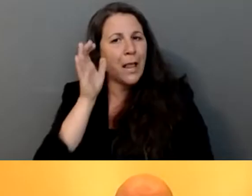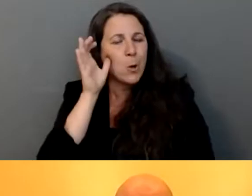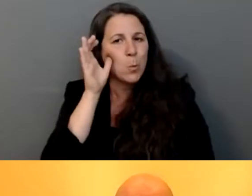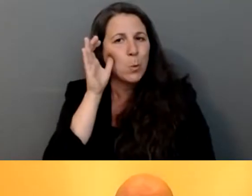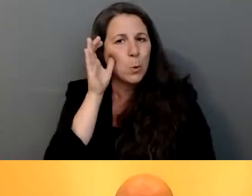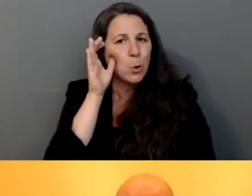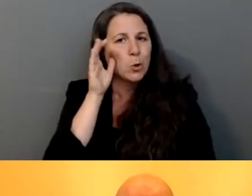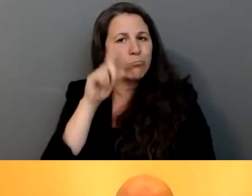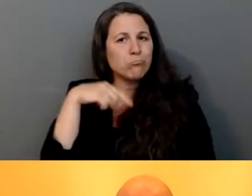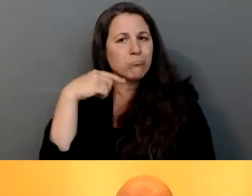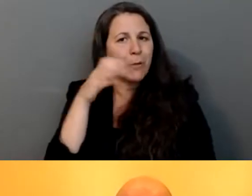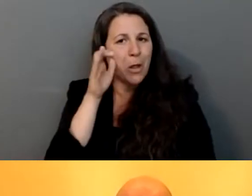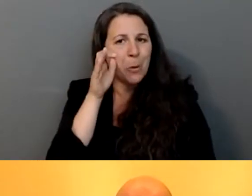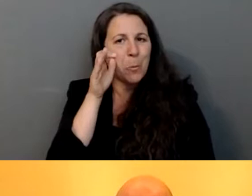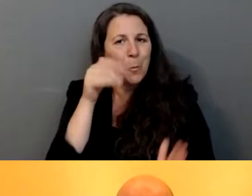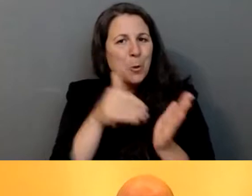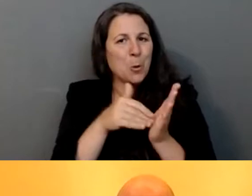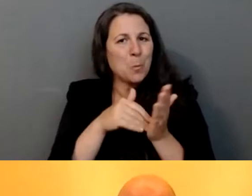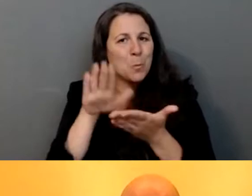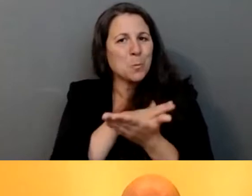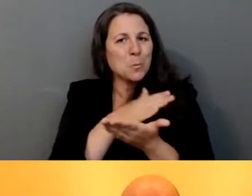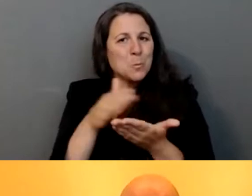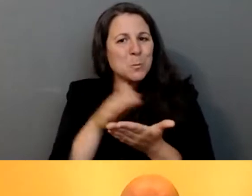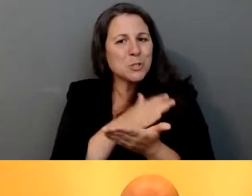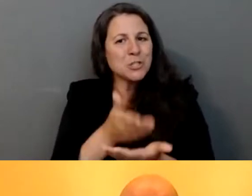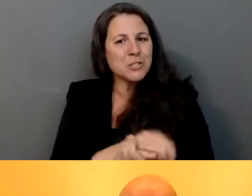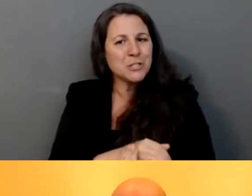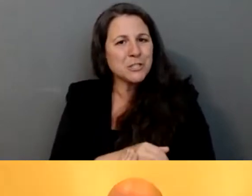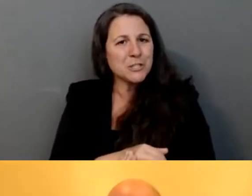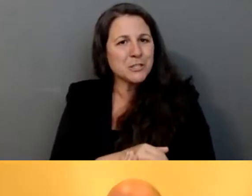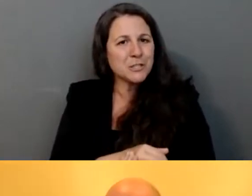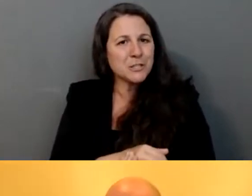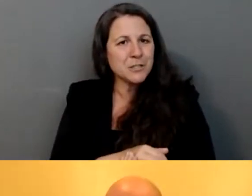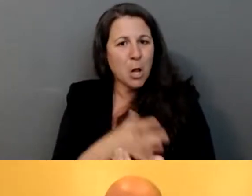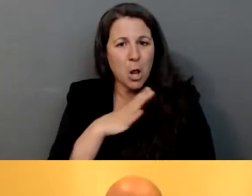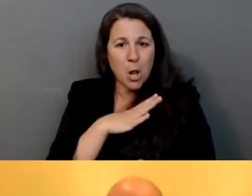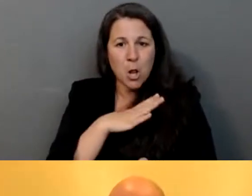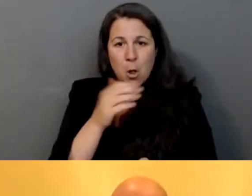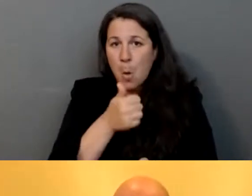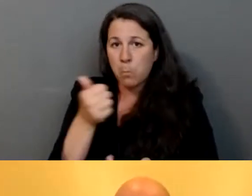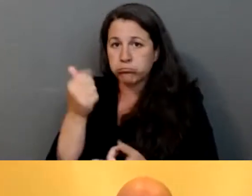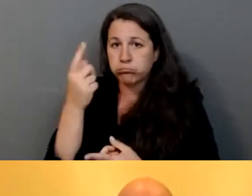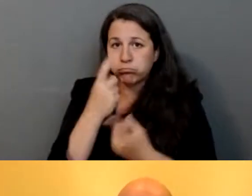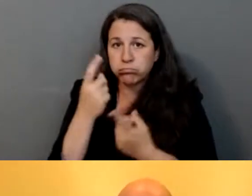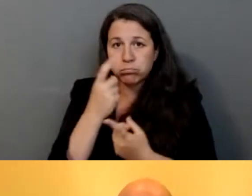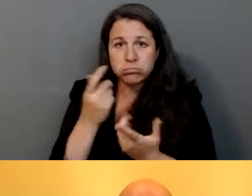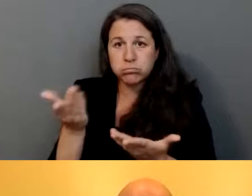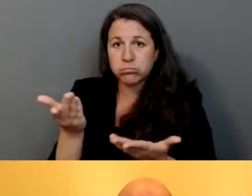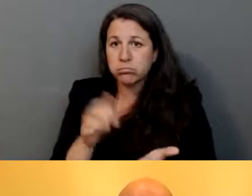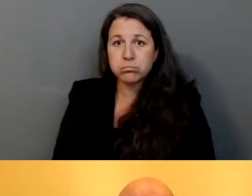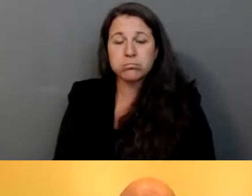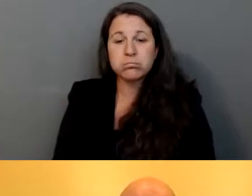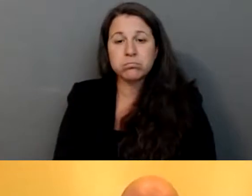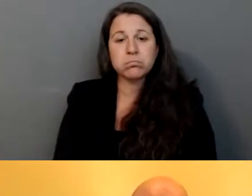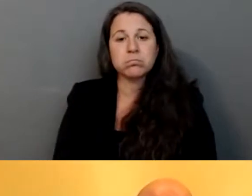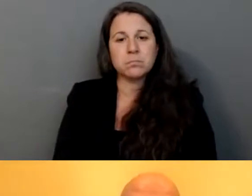la prochaine prestation. Est-ce qu'il y a d'autres personnes qui veulent poser des questions? Est-ce